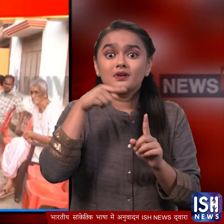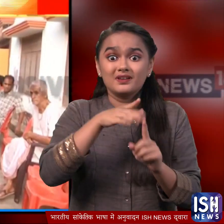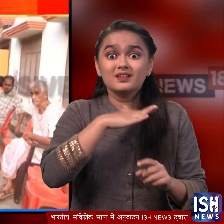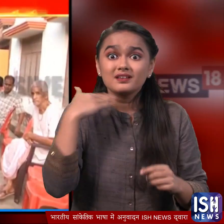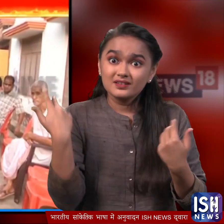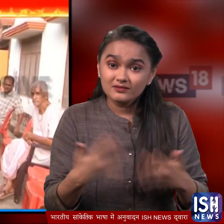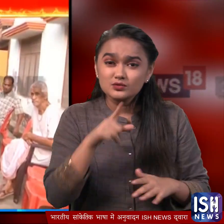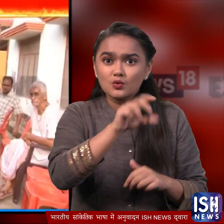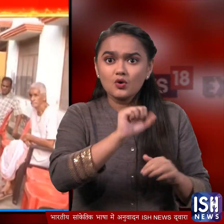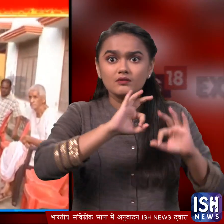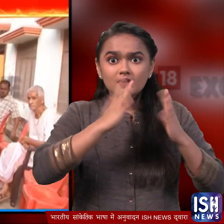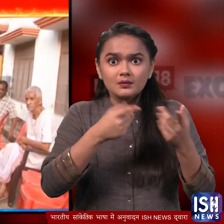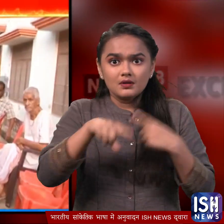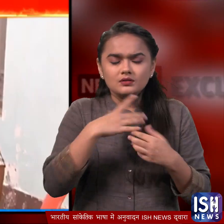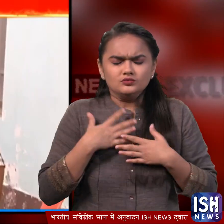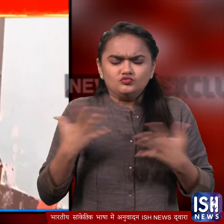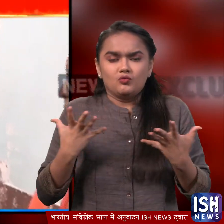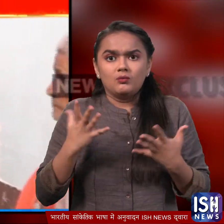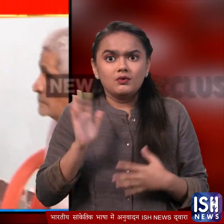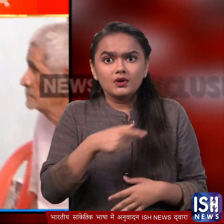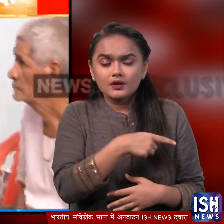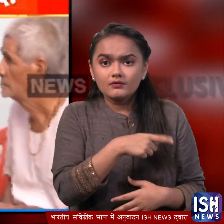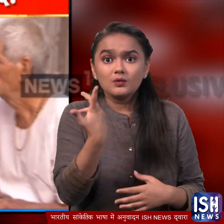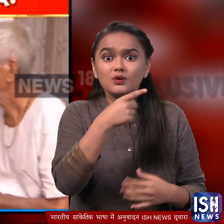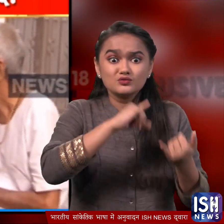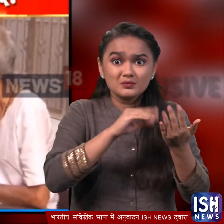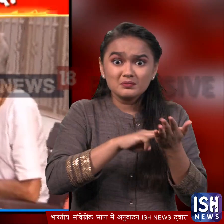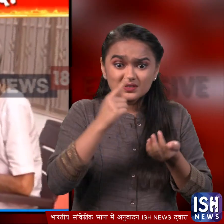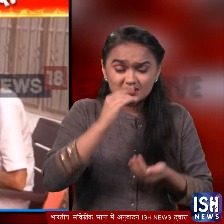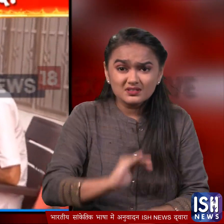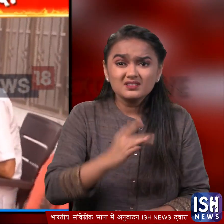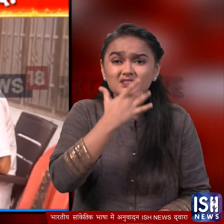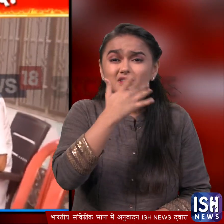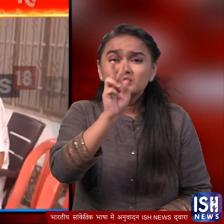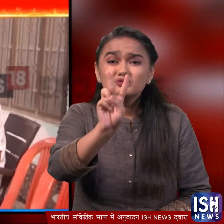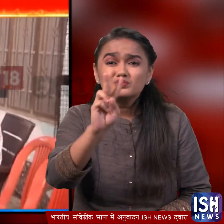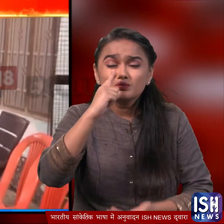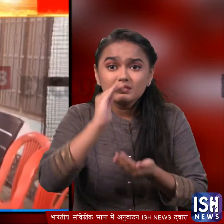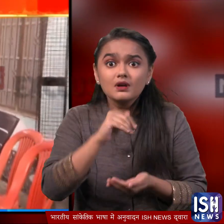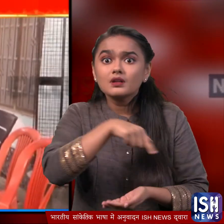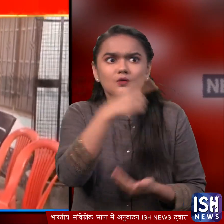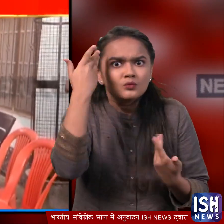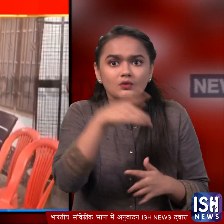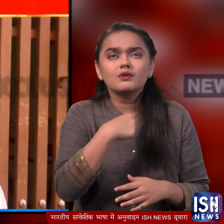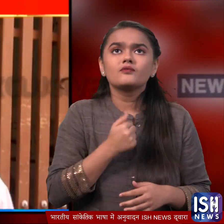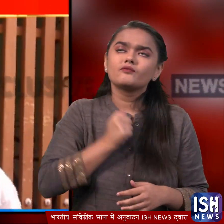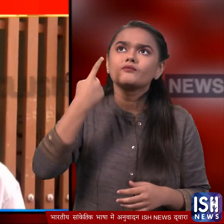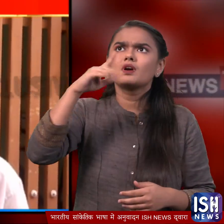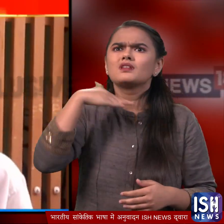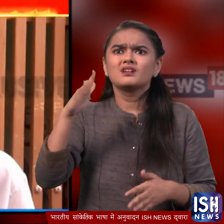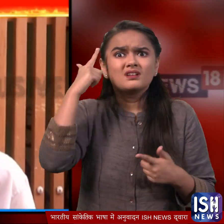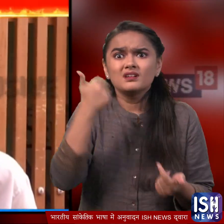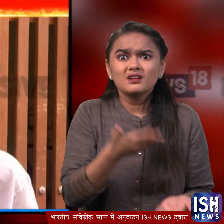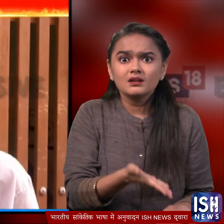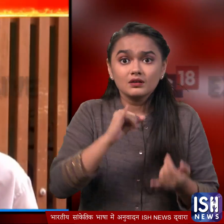जिसकी मौत के बाद पूरा परिवार सदमे में है। शुभम मिश्रा की 2 साल की बच्ची को तो शायद पता ही नहीं कि उसके पिता अब नहीं रहे, लेकिन शुभम